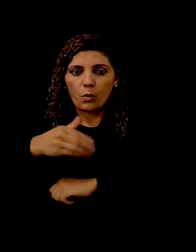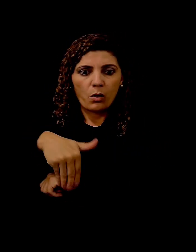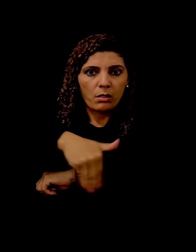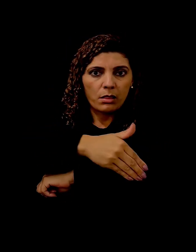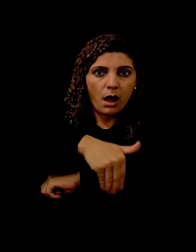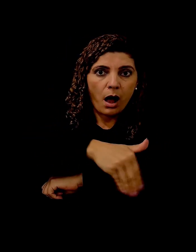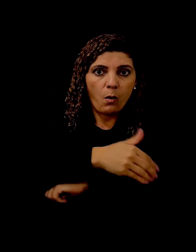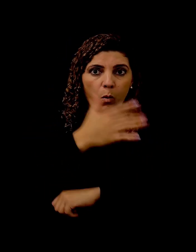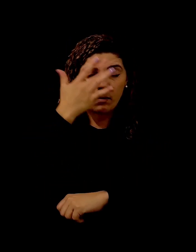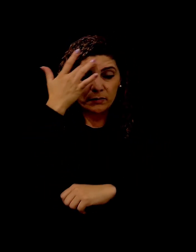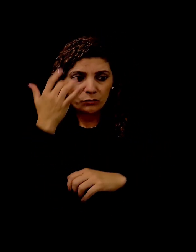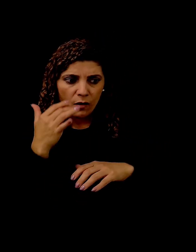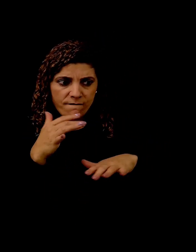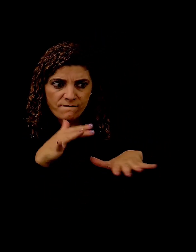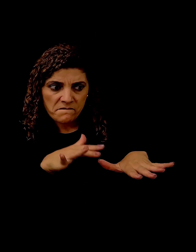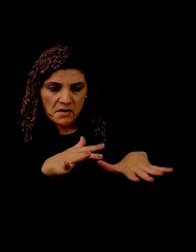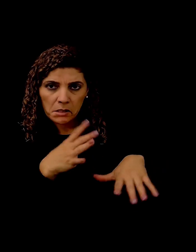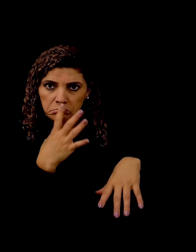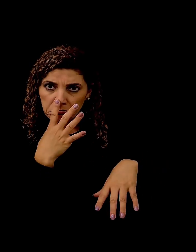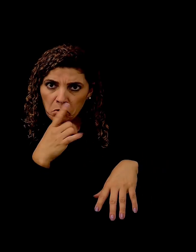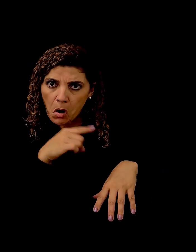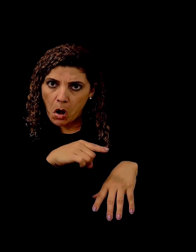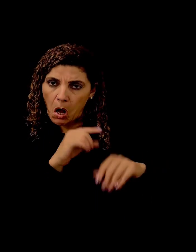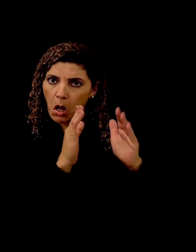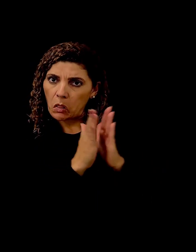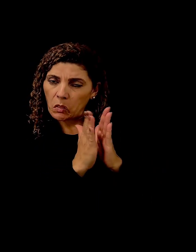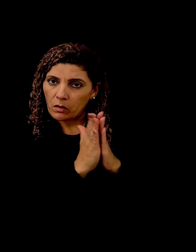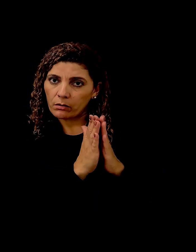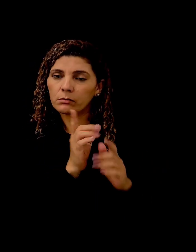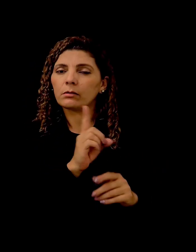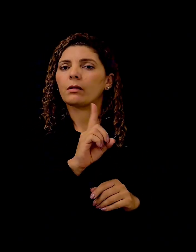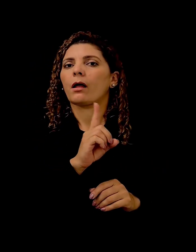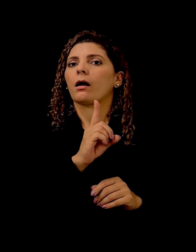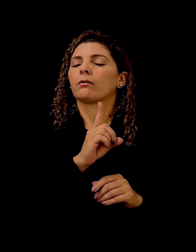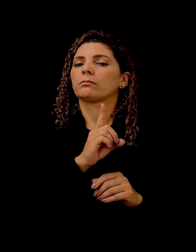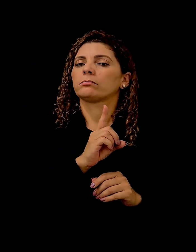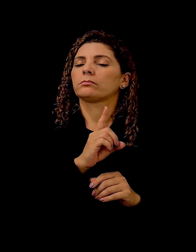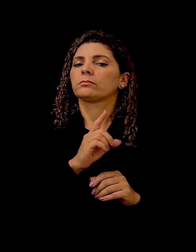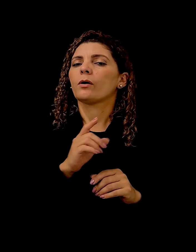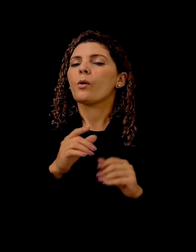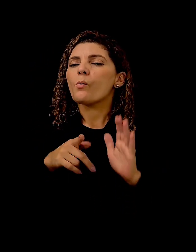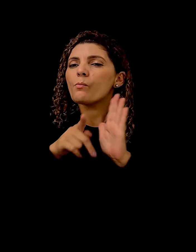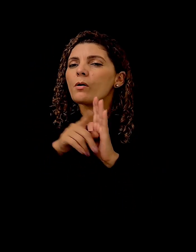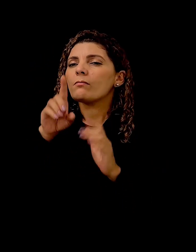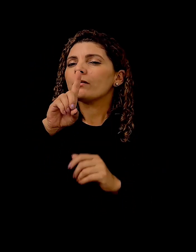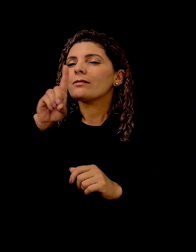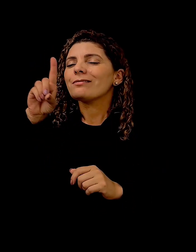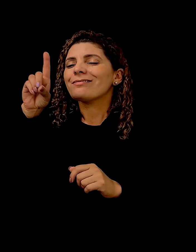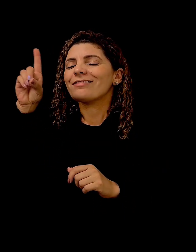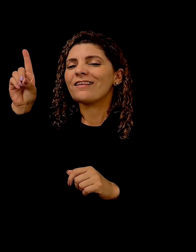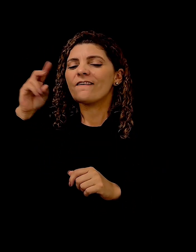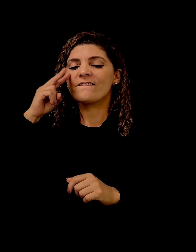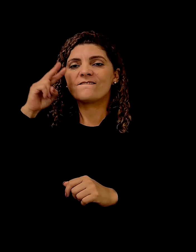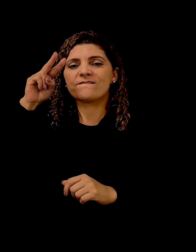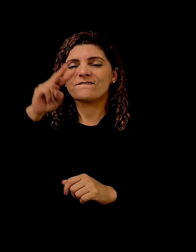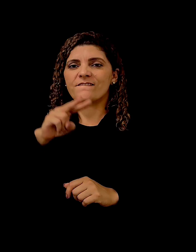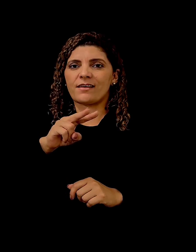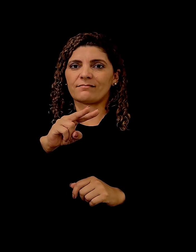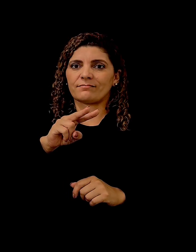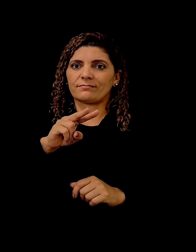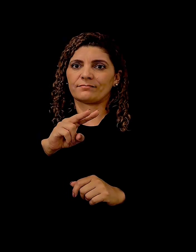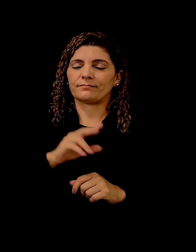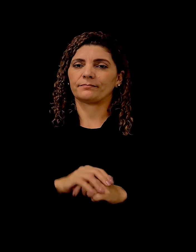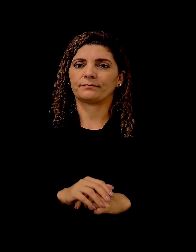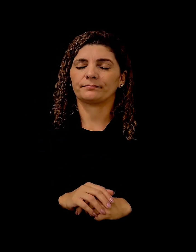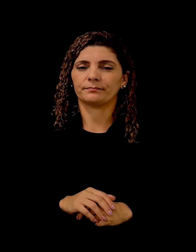homens. Em verdade vos digo que já receberam o seu galardão. E o galardão é o quê? O galardão é